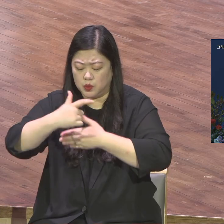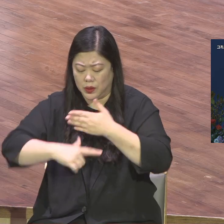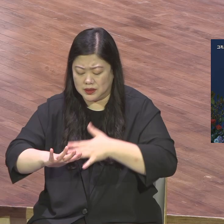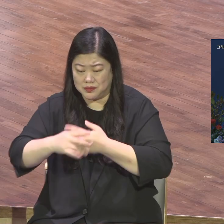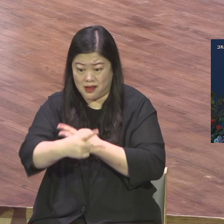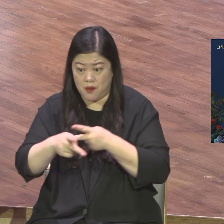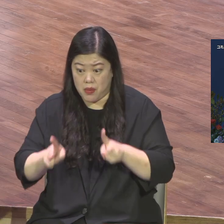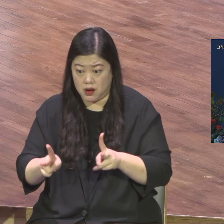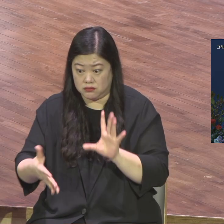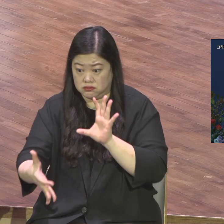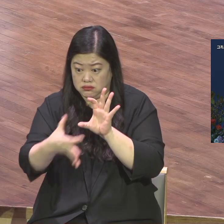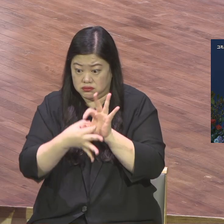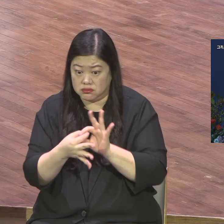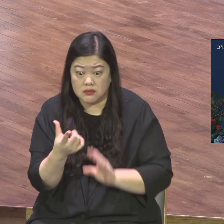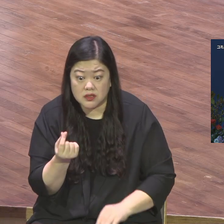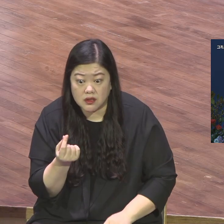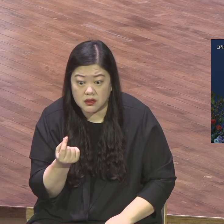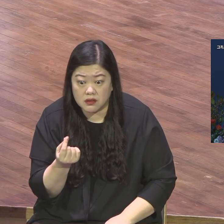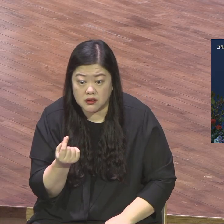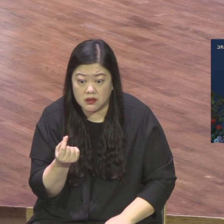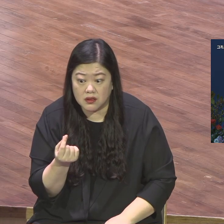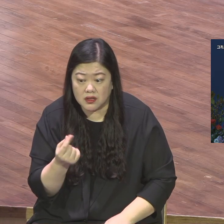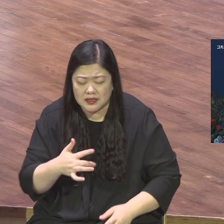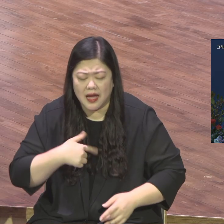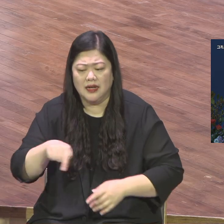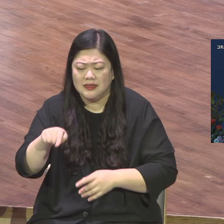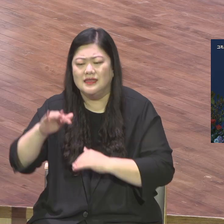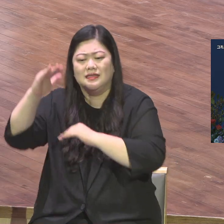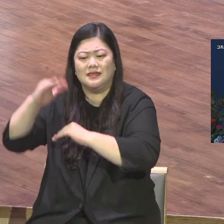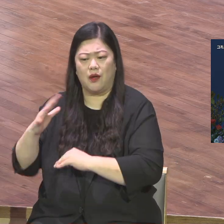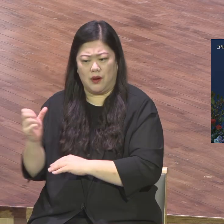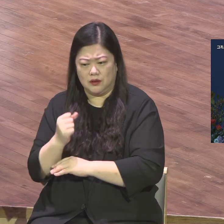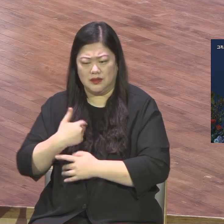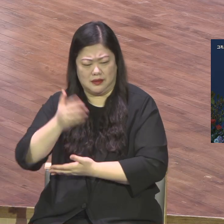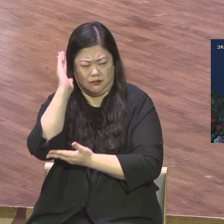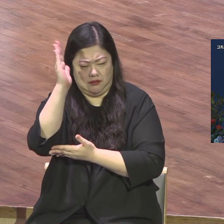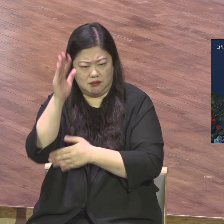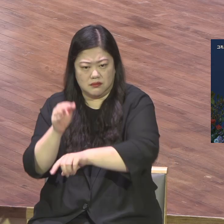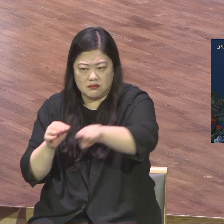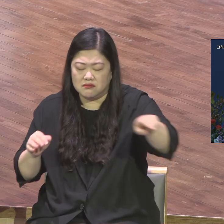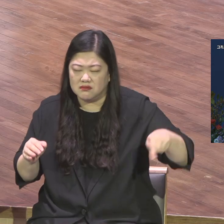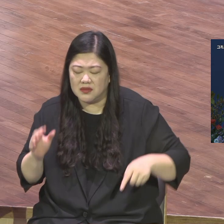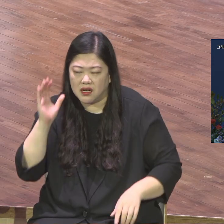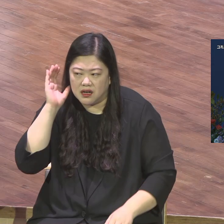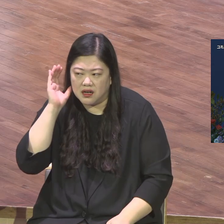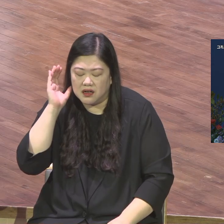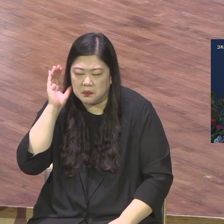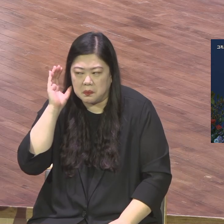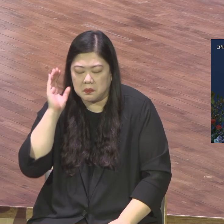그렇게 힘차게 축사를 했습니다.